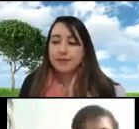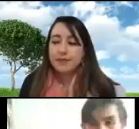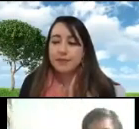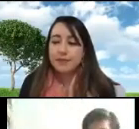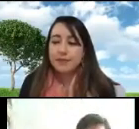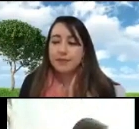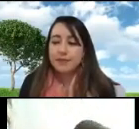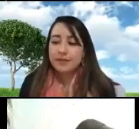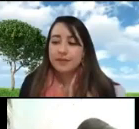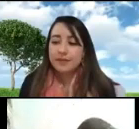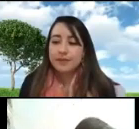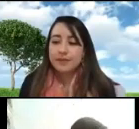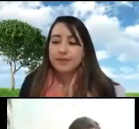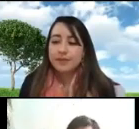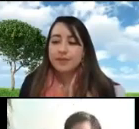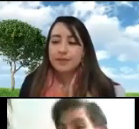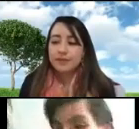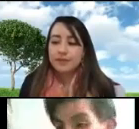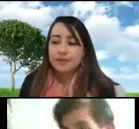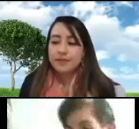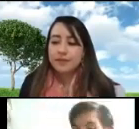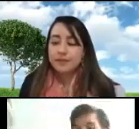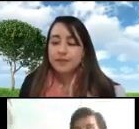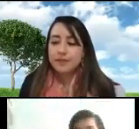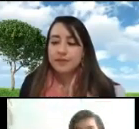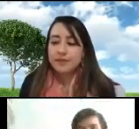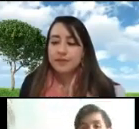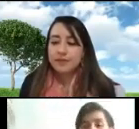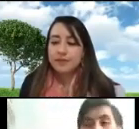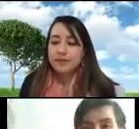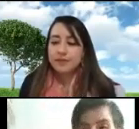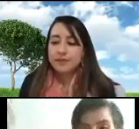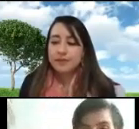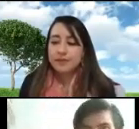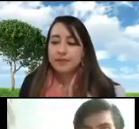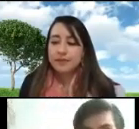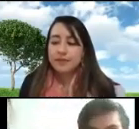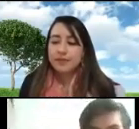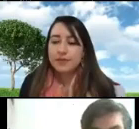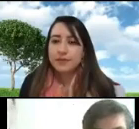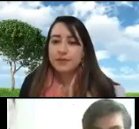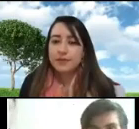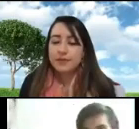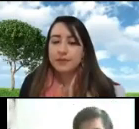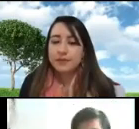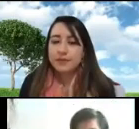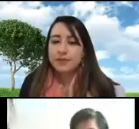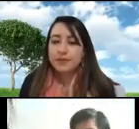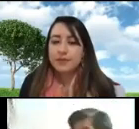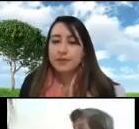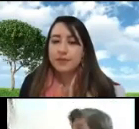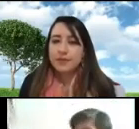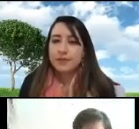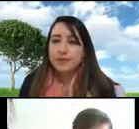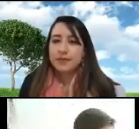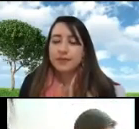un poco abajo, tenemos oportunidad de remontar y hacer muchos puntos. Recuerden, para tener más puntos hay que